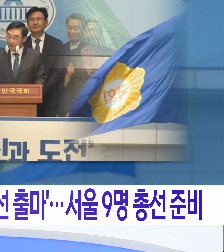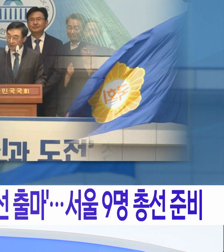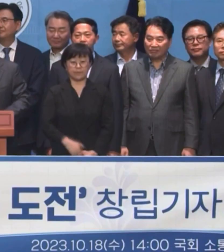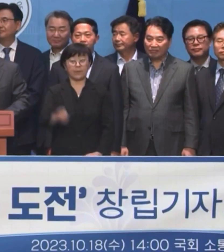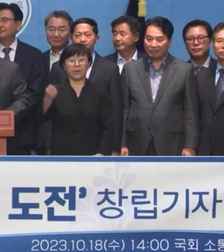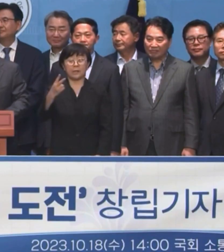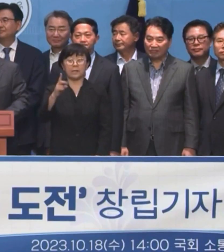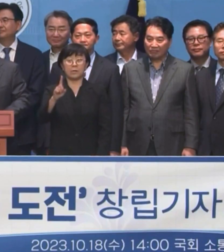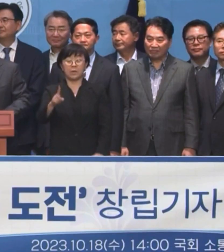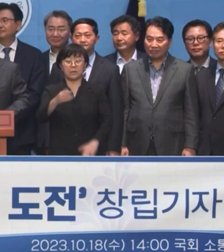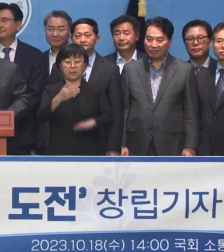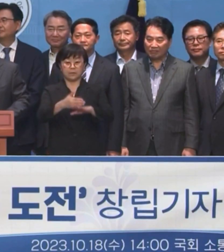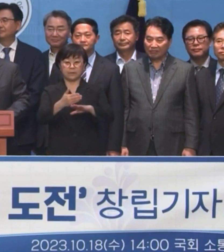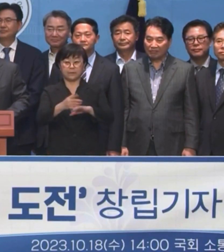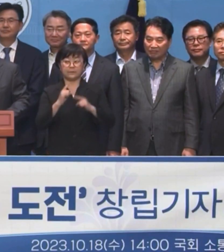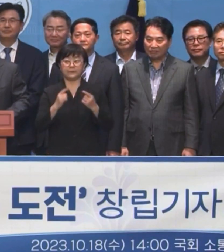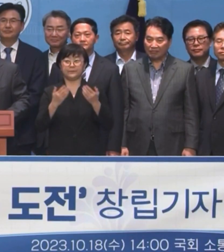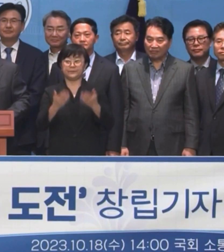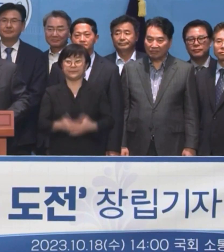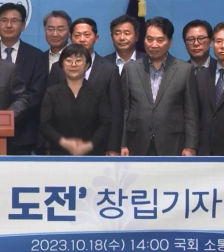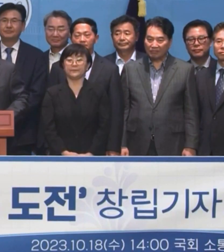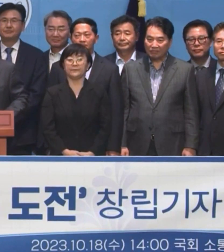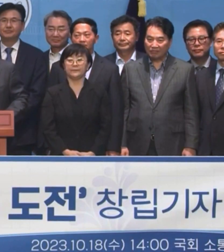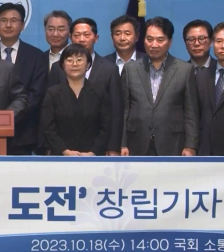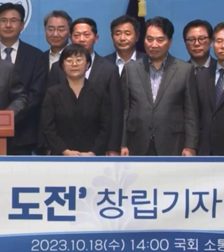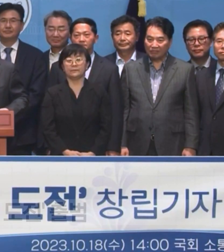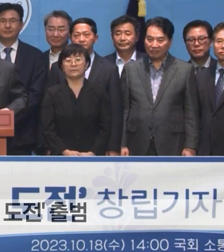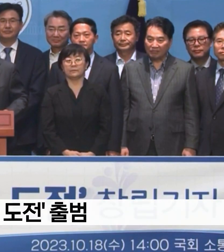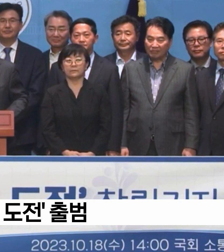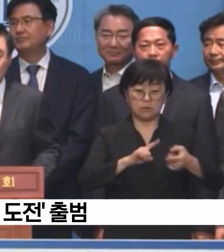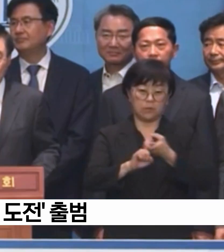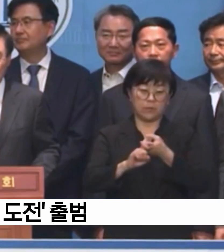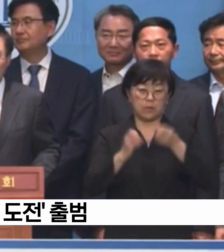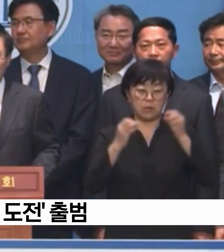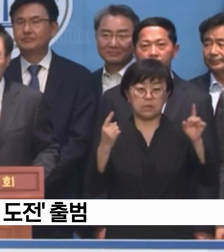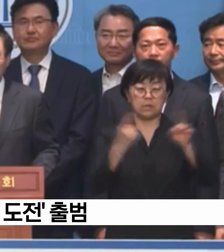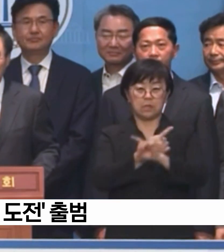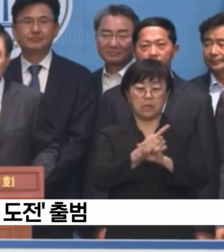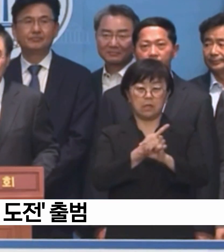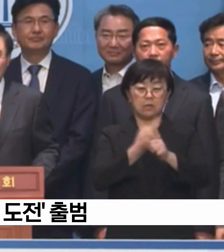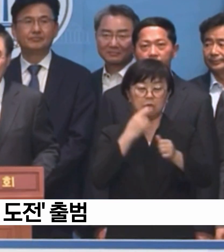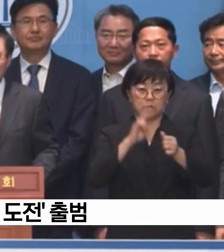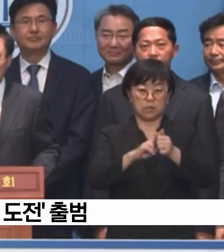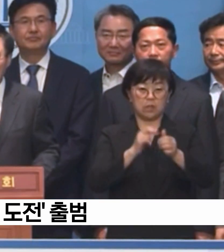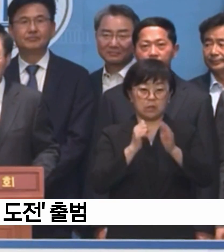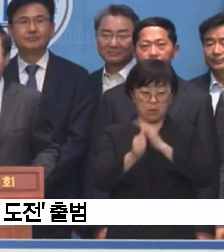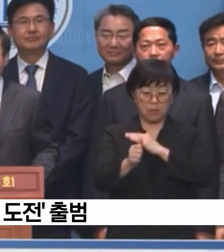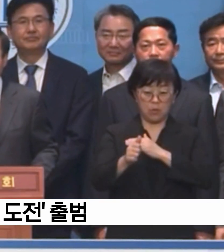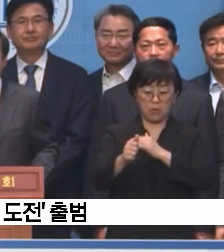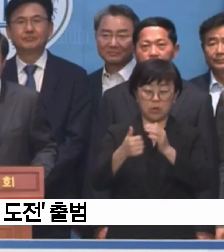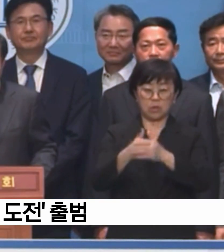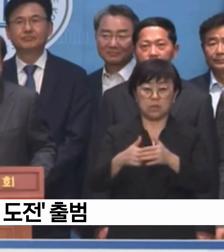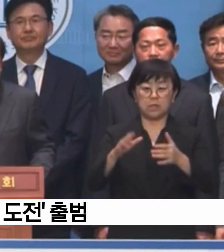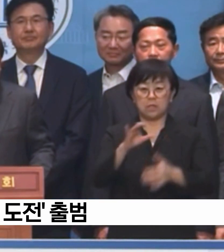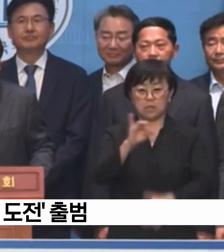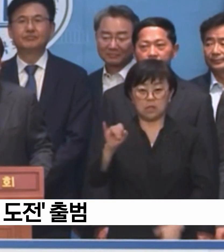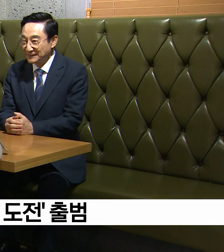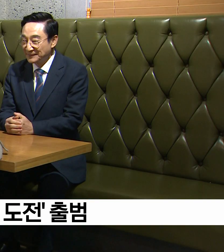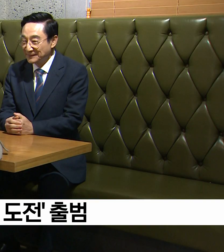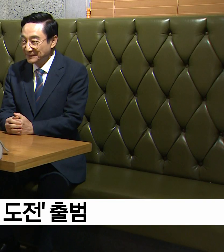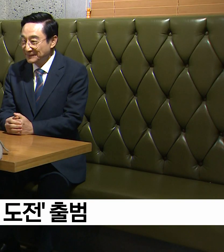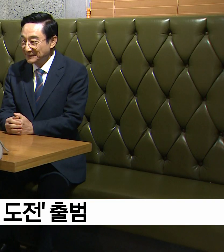기자입니다 감사 말씀드리고요 민주당 소속 기초 자치단체장 42명이 내년 총선 출마를